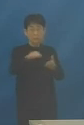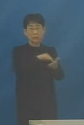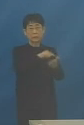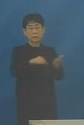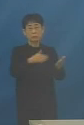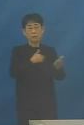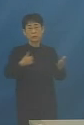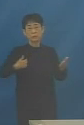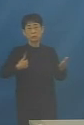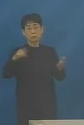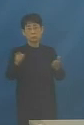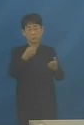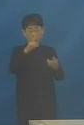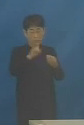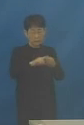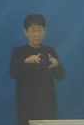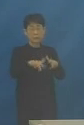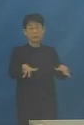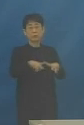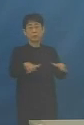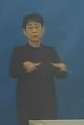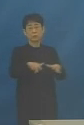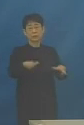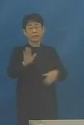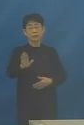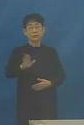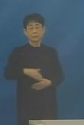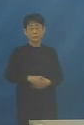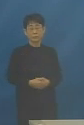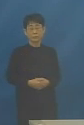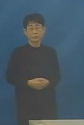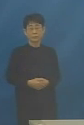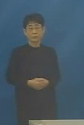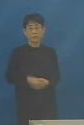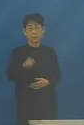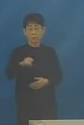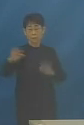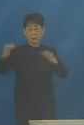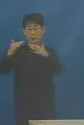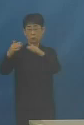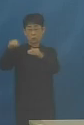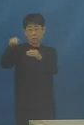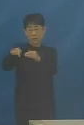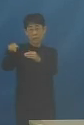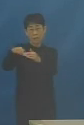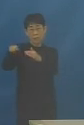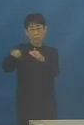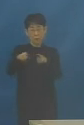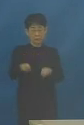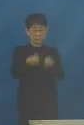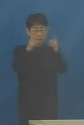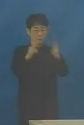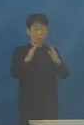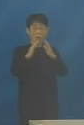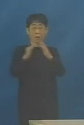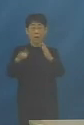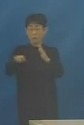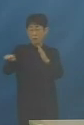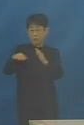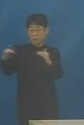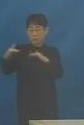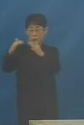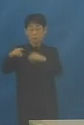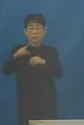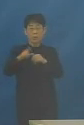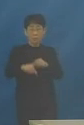になっています実はこれはのその議論の中でもですね専門家が議論の中でもそういうふうにまぁ